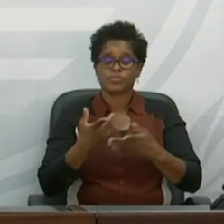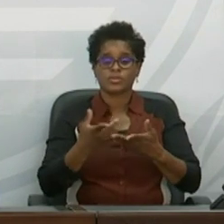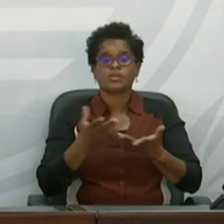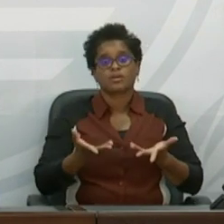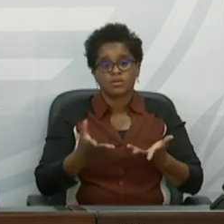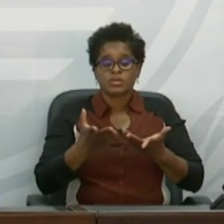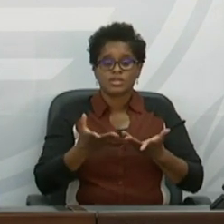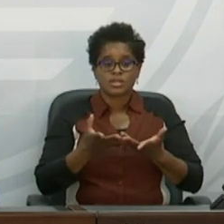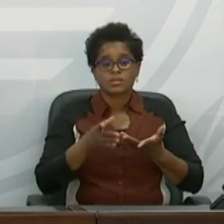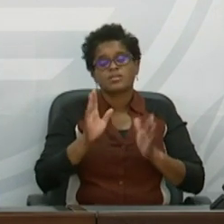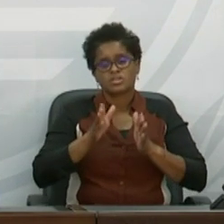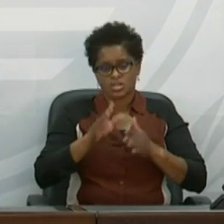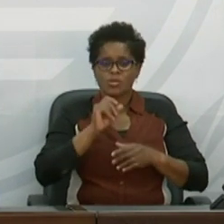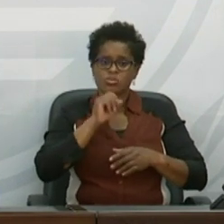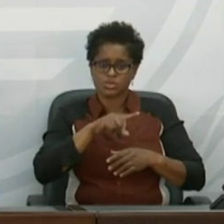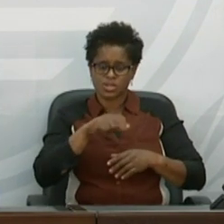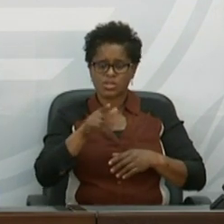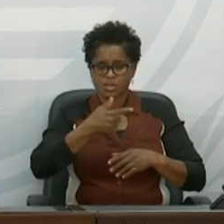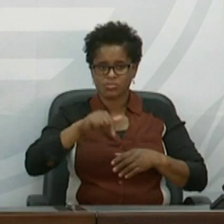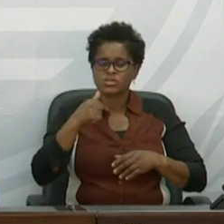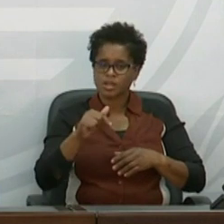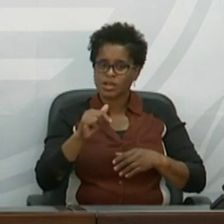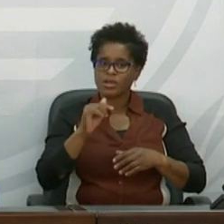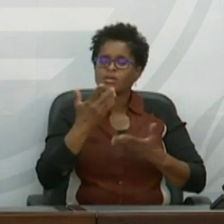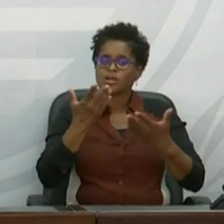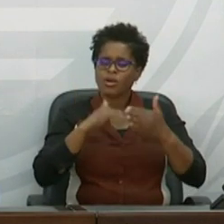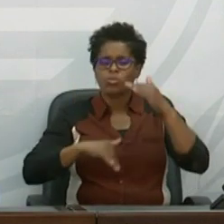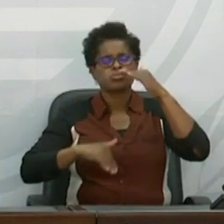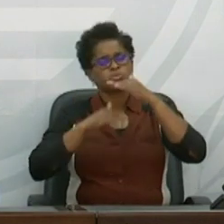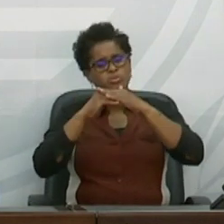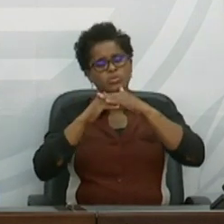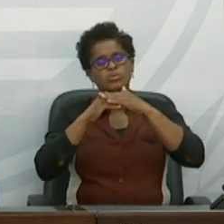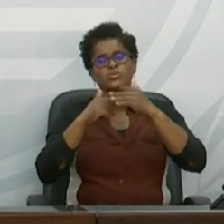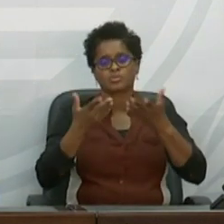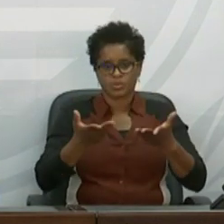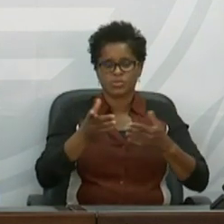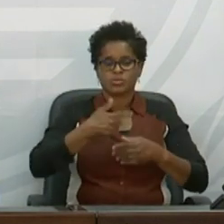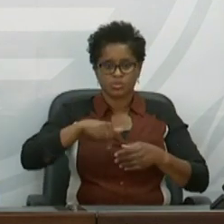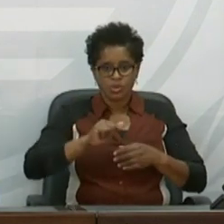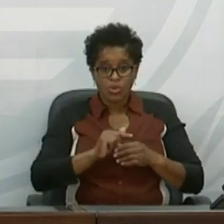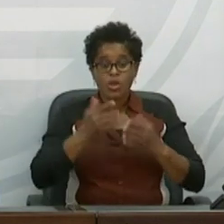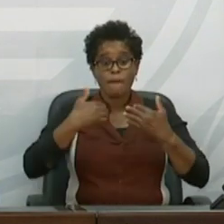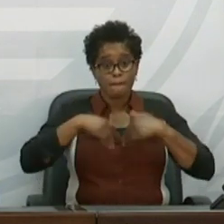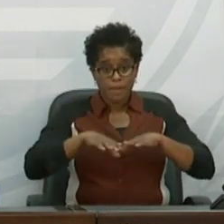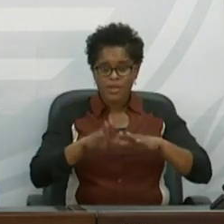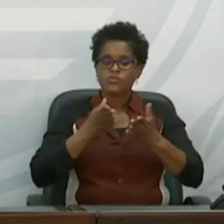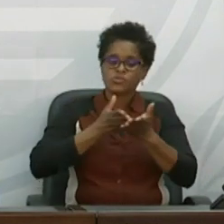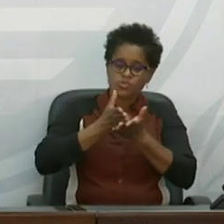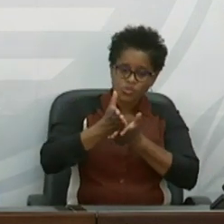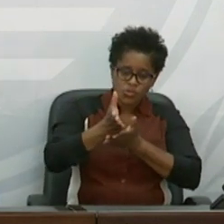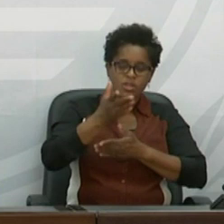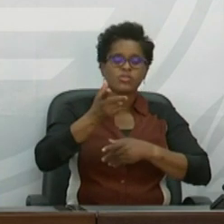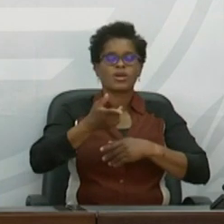se calhar, que já poderemos estar a atingir o nosso pico. Mas ainda vamos continuar a